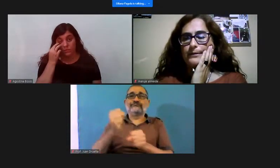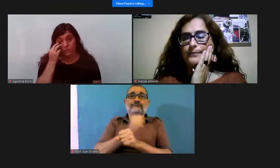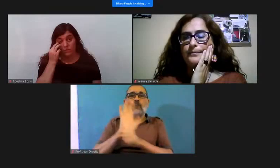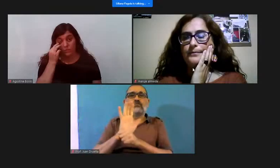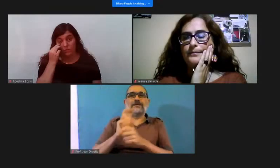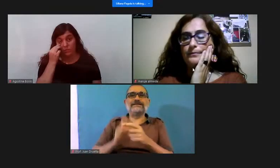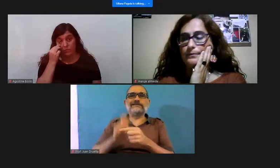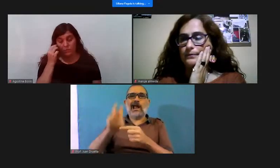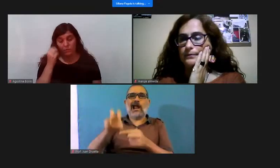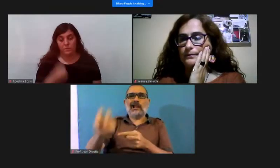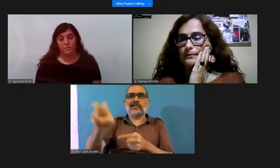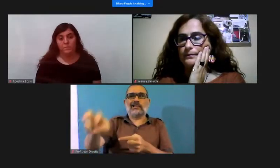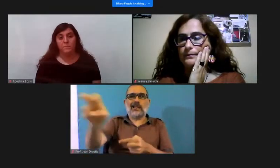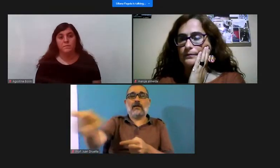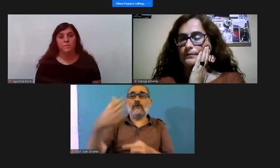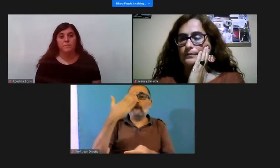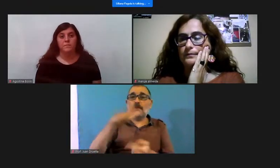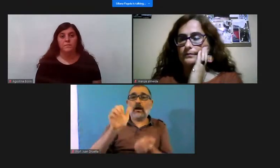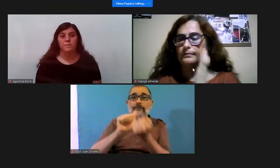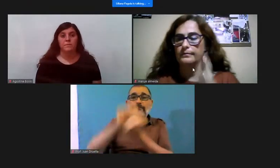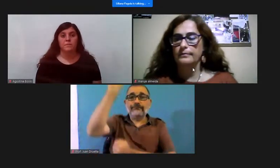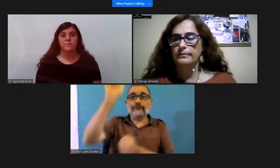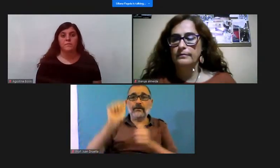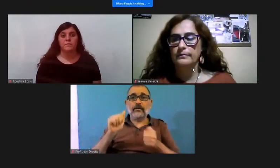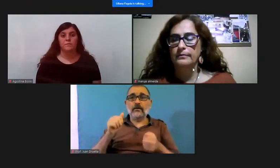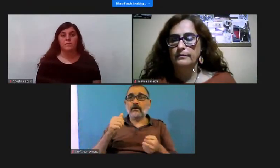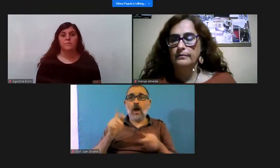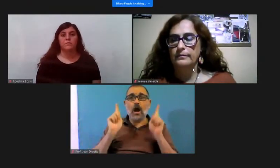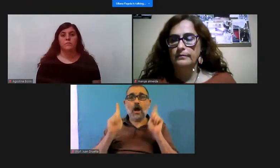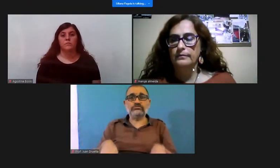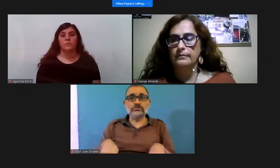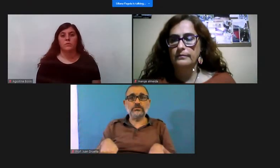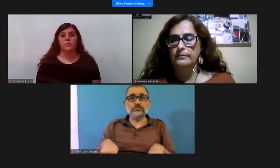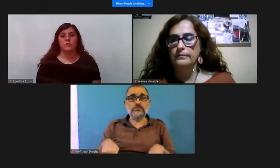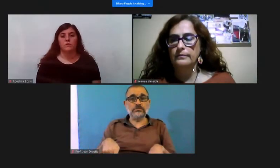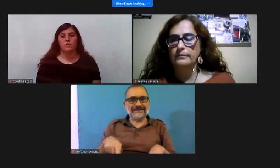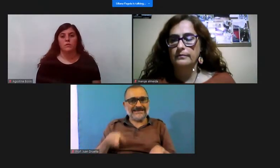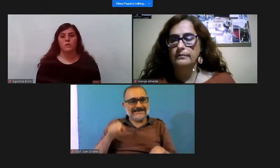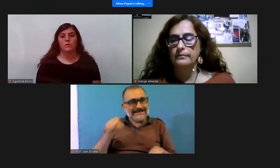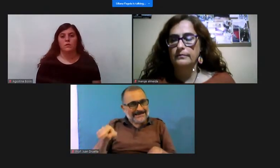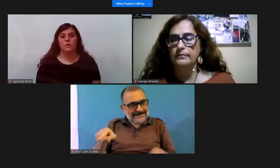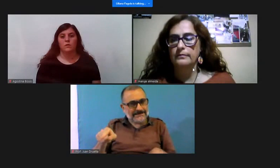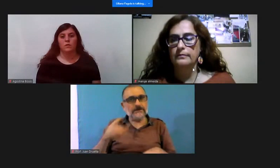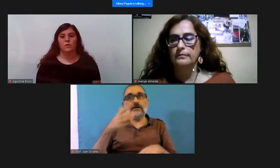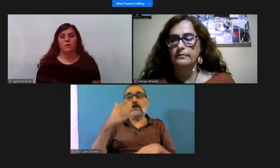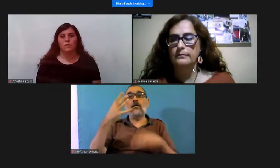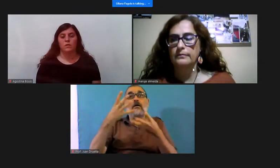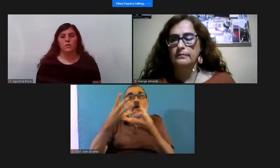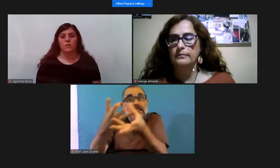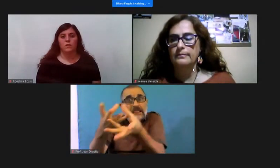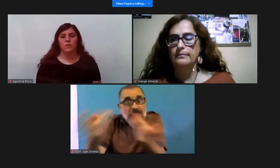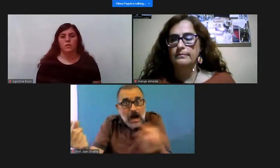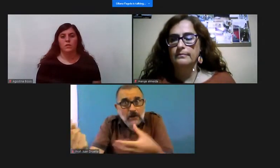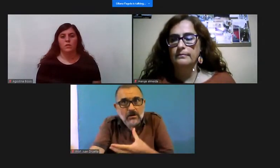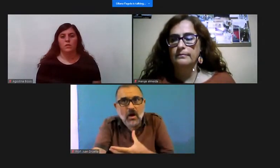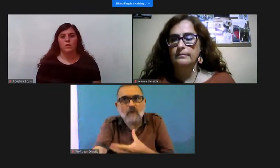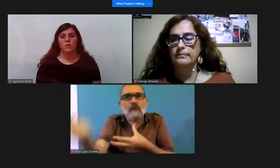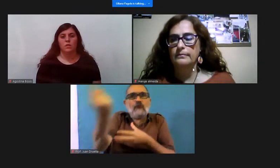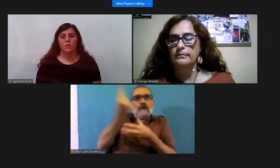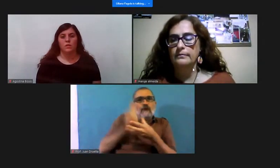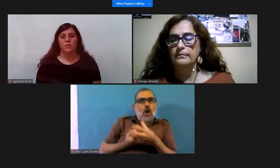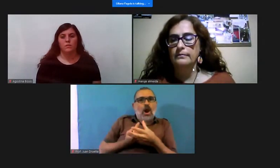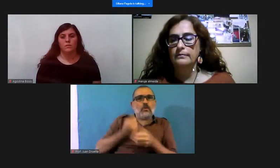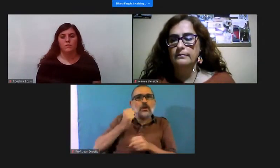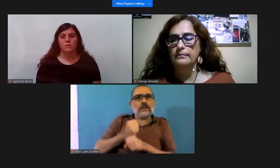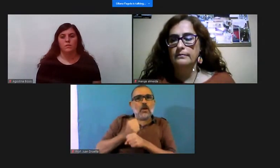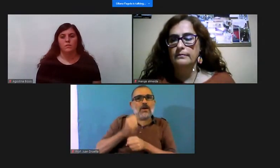que van colaborando para que vayan aprobando y van saltando algunos conocimientos, algunas materias, y cuando llega el momento de graduarse,